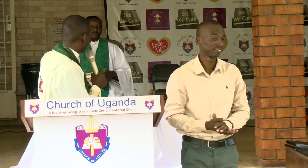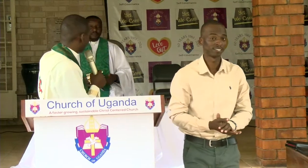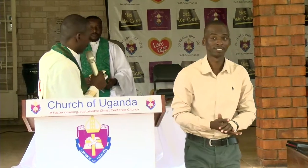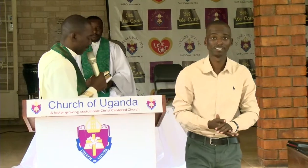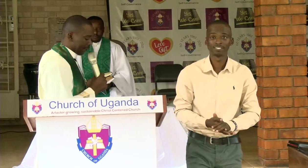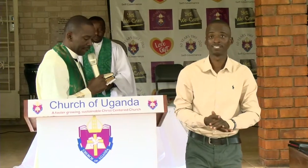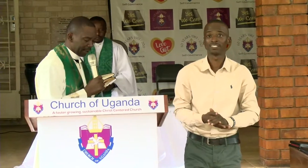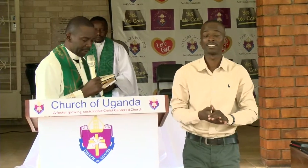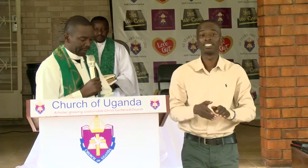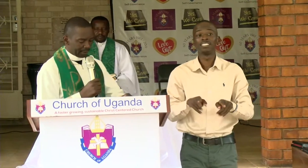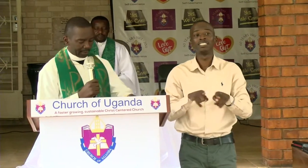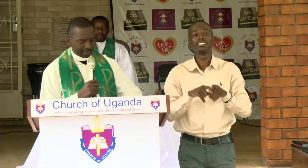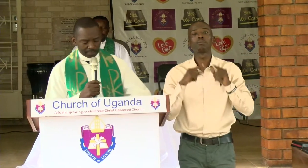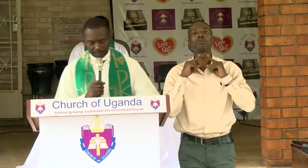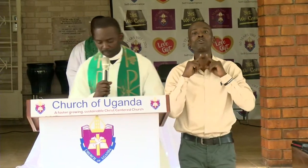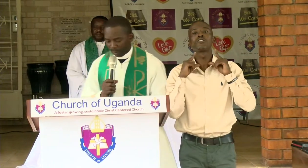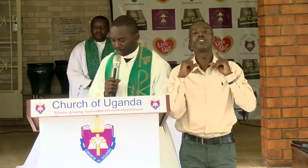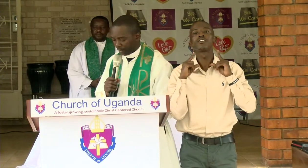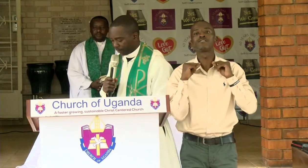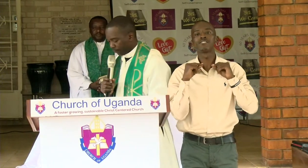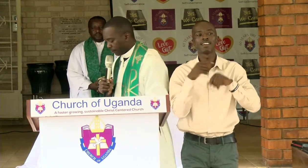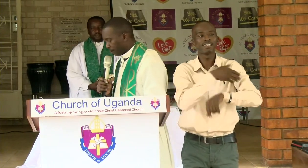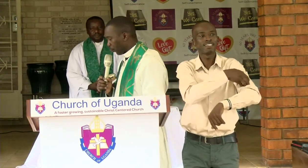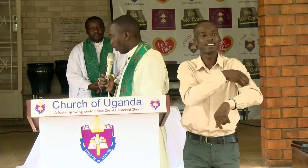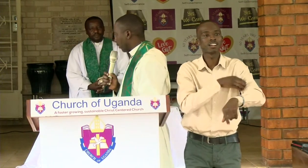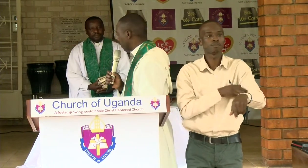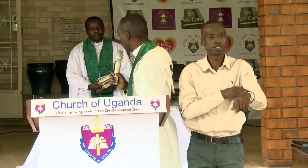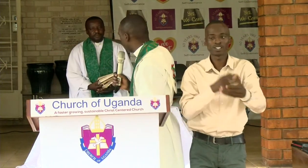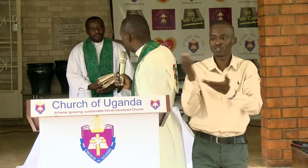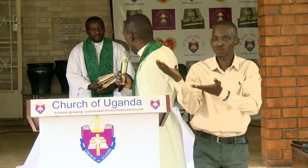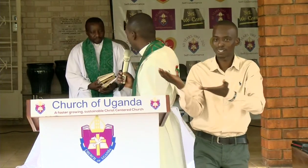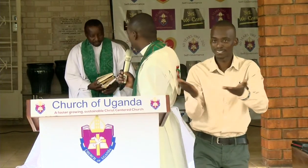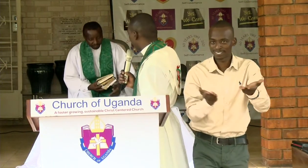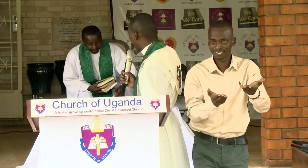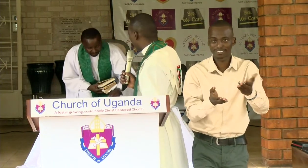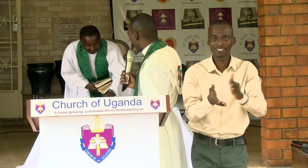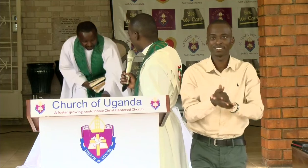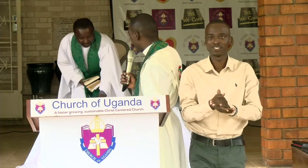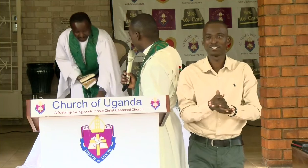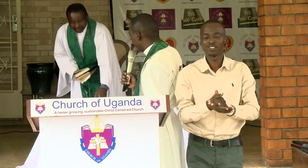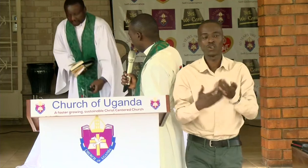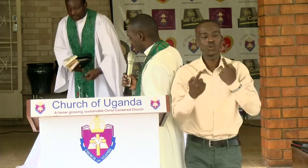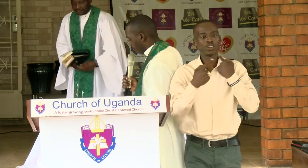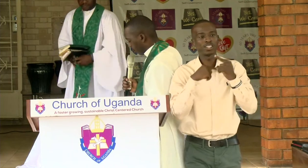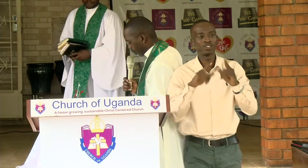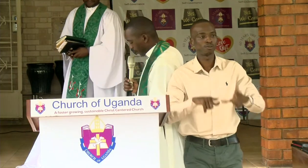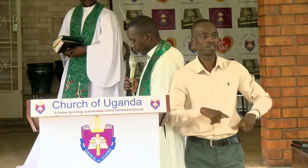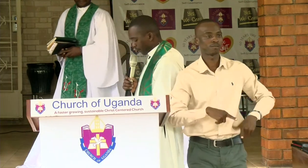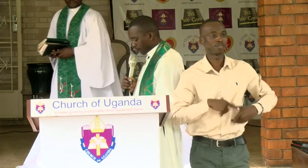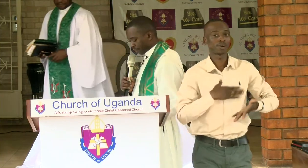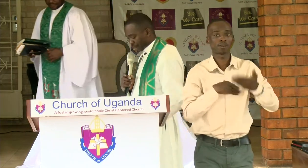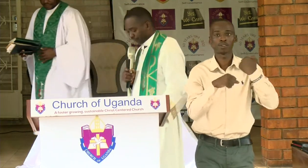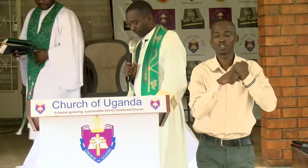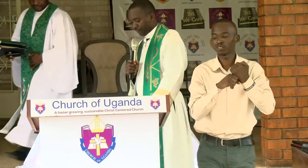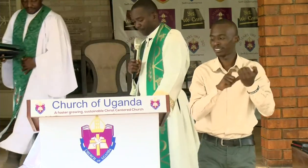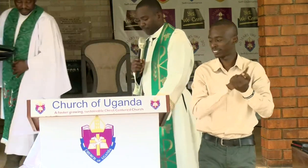Sebo Reverend Captain, tukwandiza okwogera eri obulamu bwaffe. Mukama